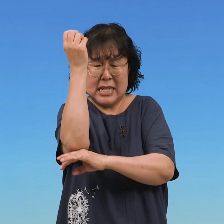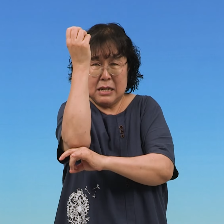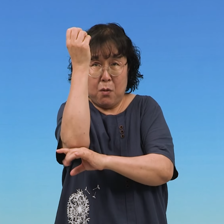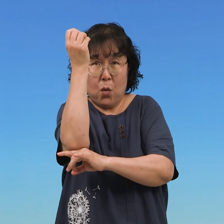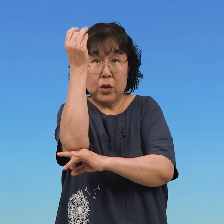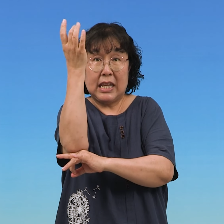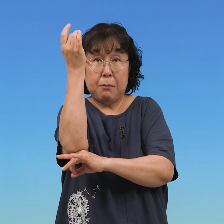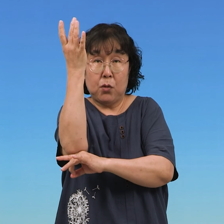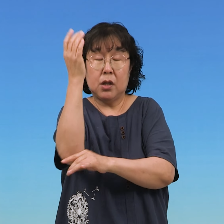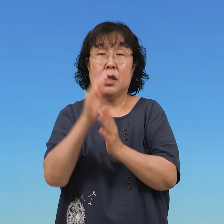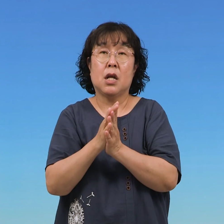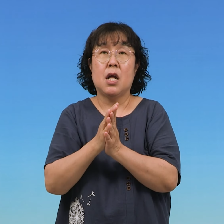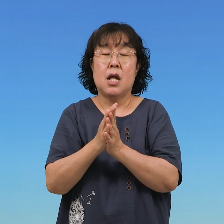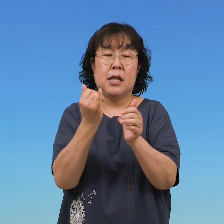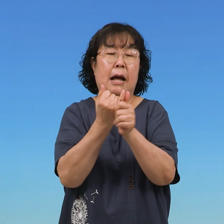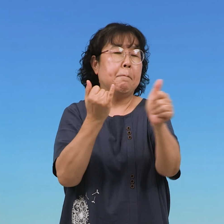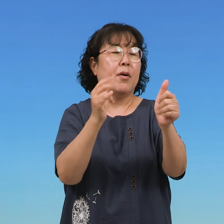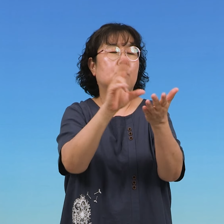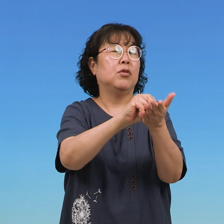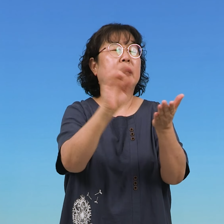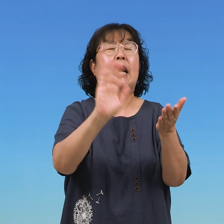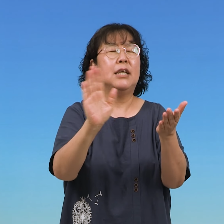아니라 예배 문제였구나.